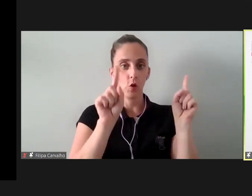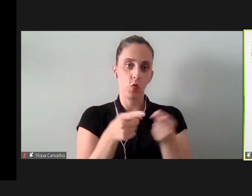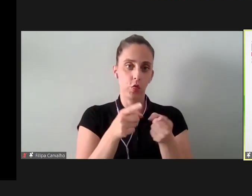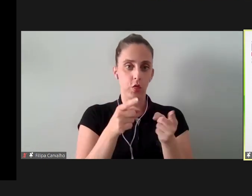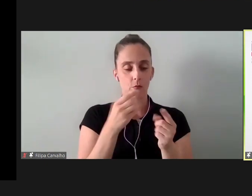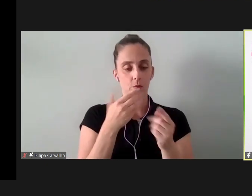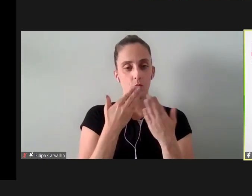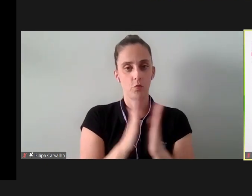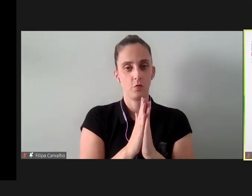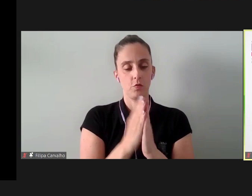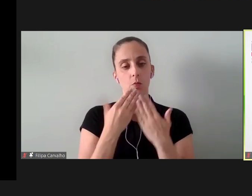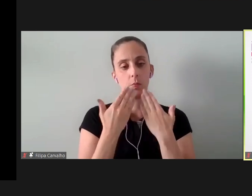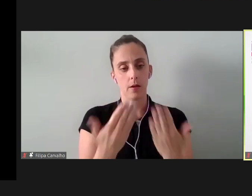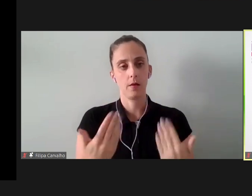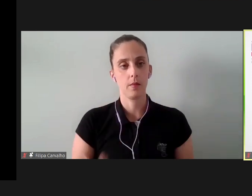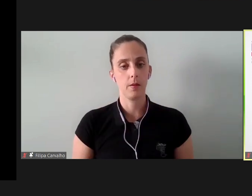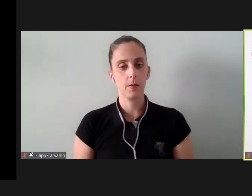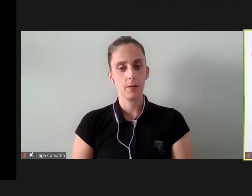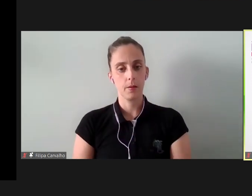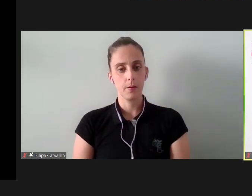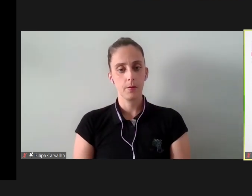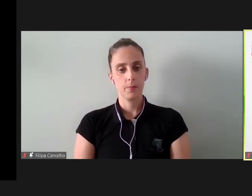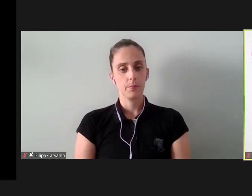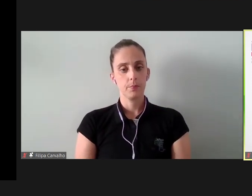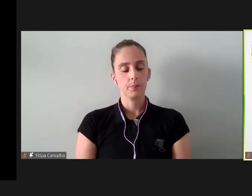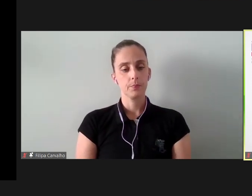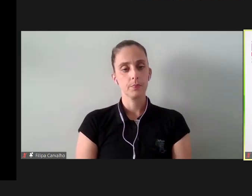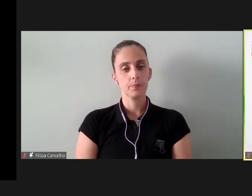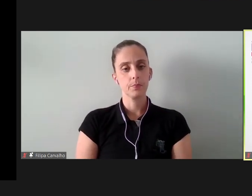favor, também. Obrigada.